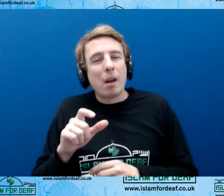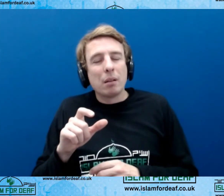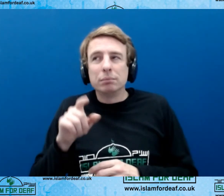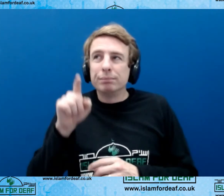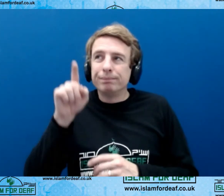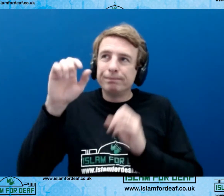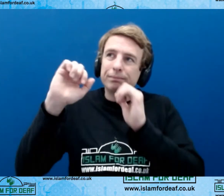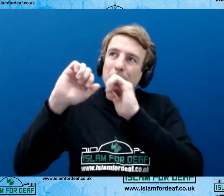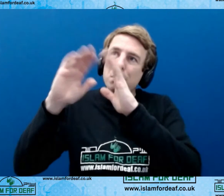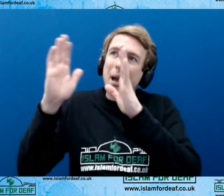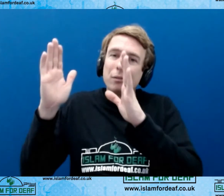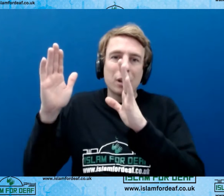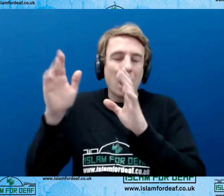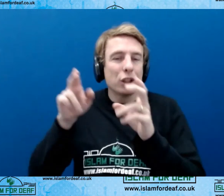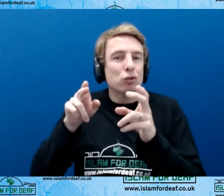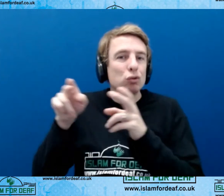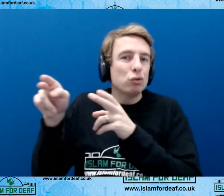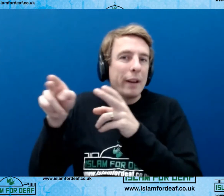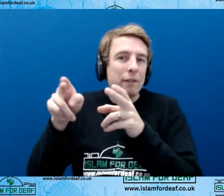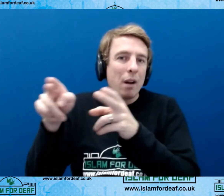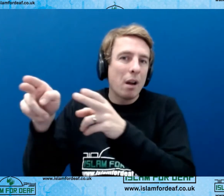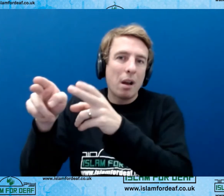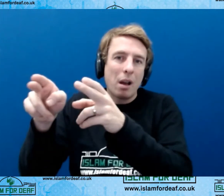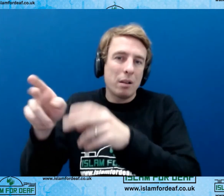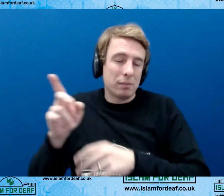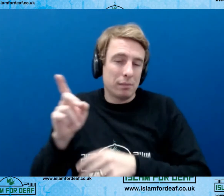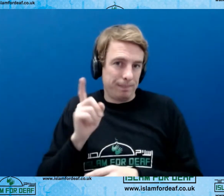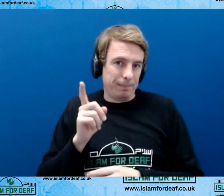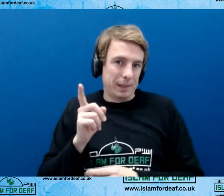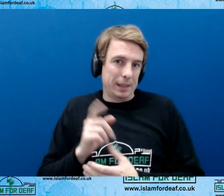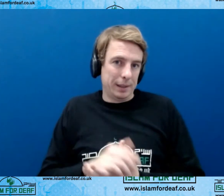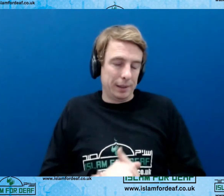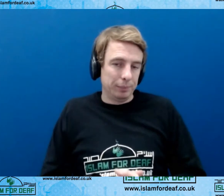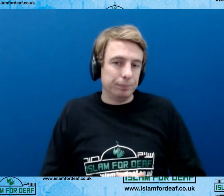والكوثر كما قلت هو river in paradise، هو نهر في الجنة.